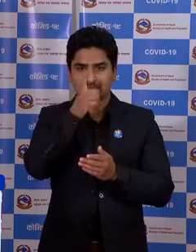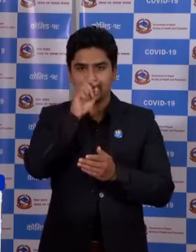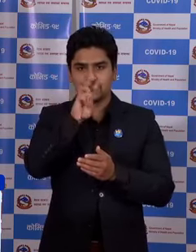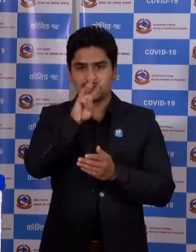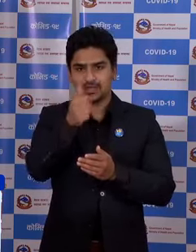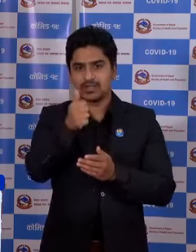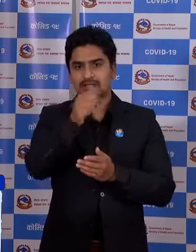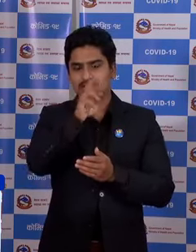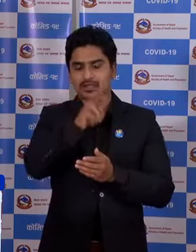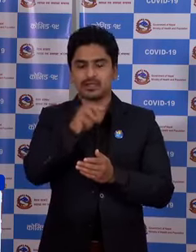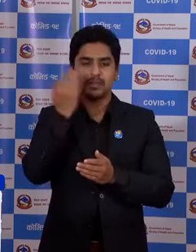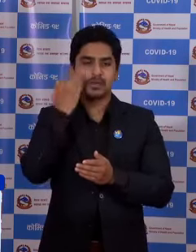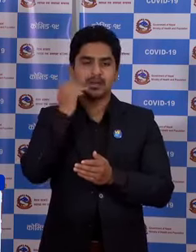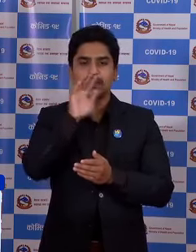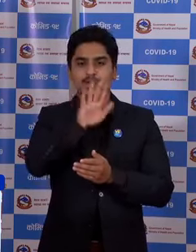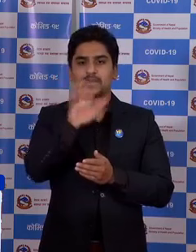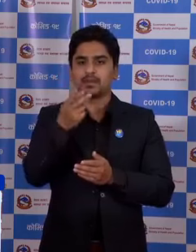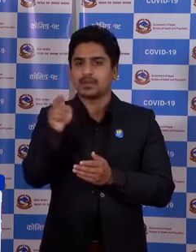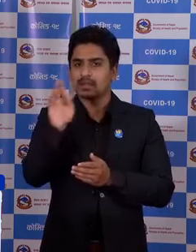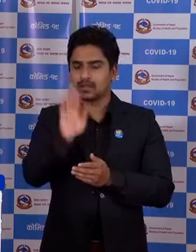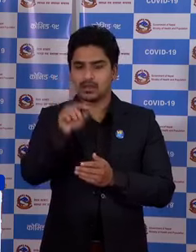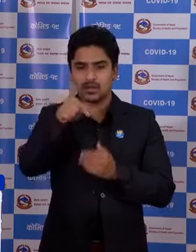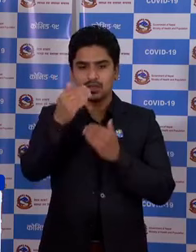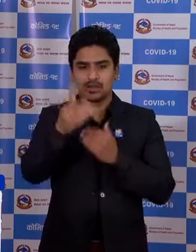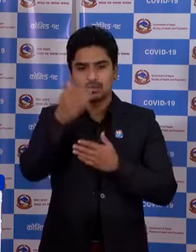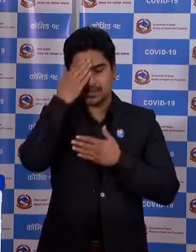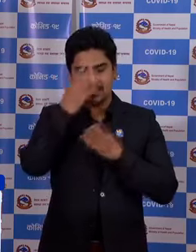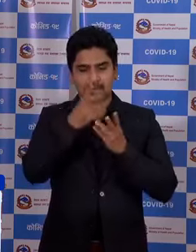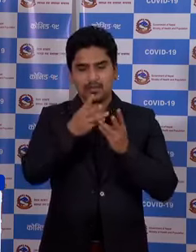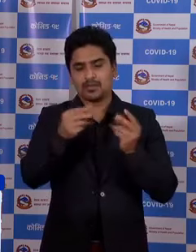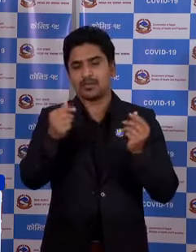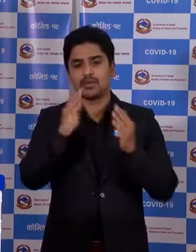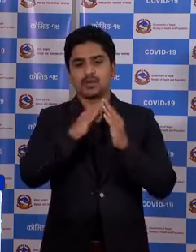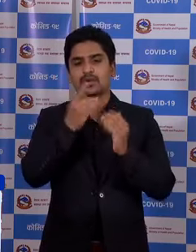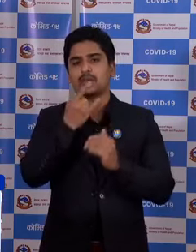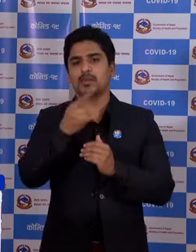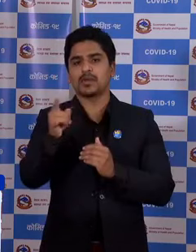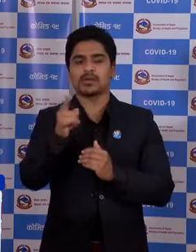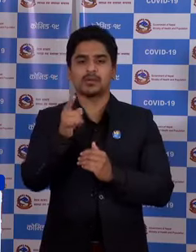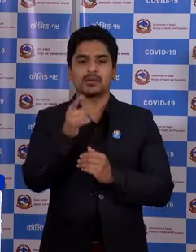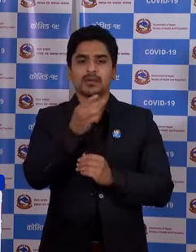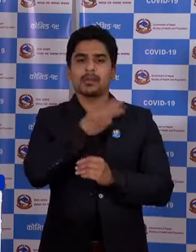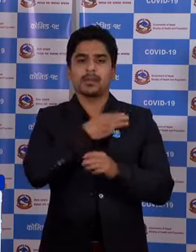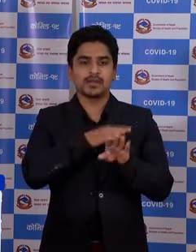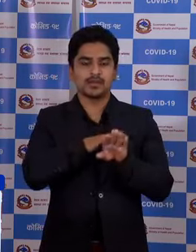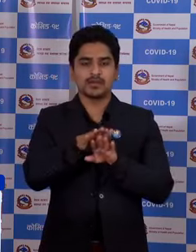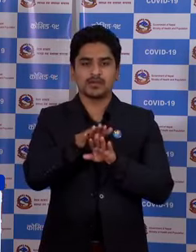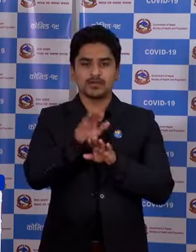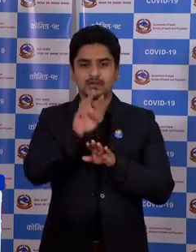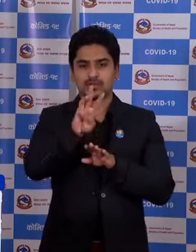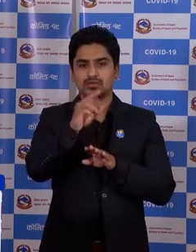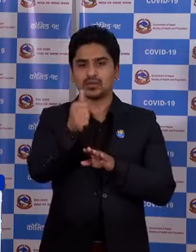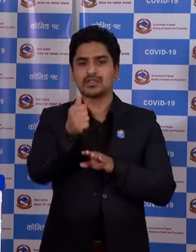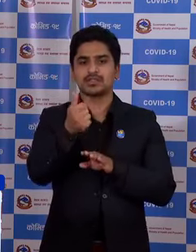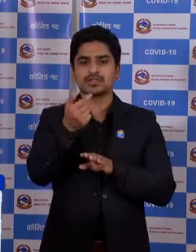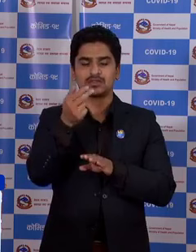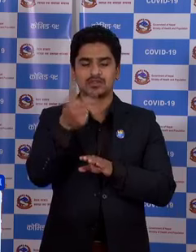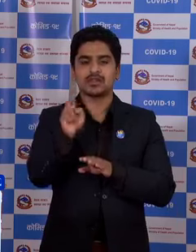महिला 55 जना रहनुभएको छ। हालसम्म निको भएर घर फर्किएका व्यक्तिहरूको सङ्ख्या 36